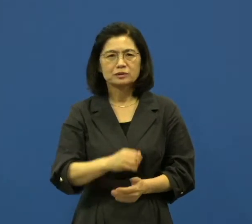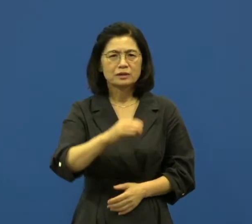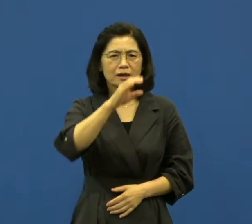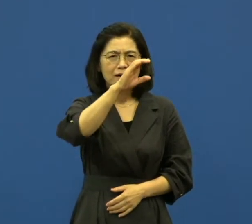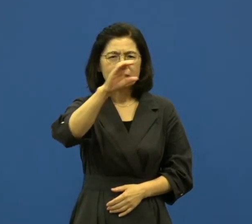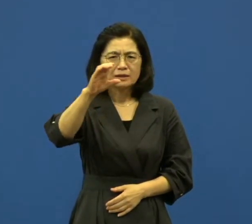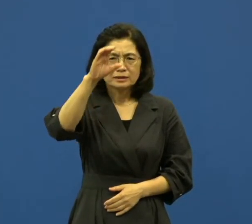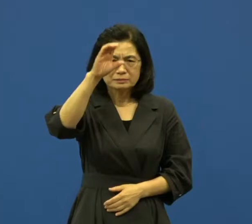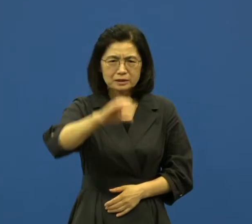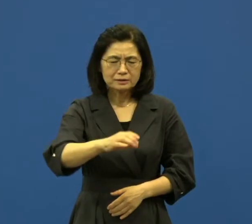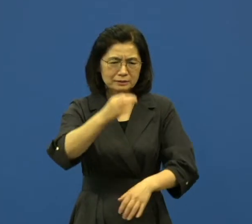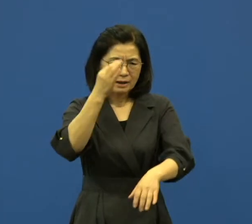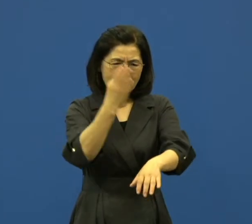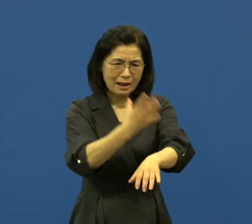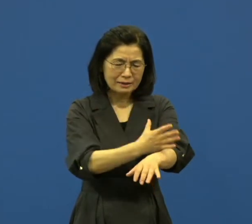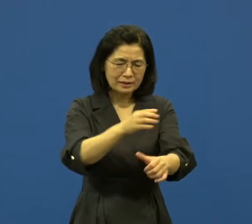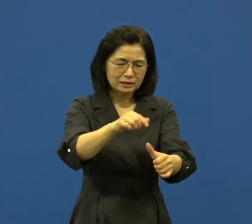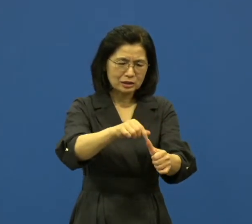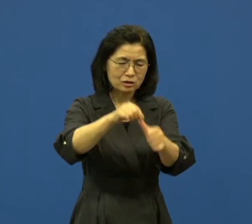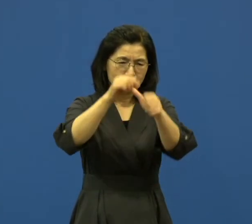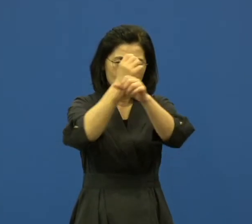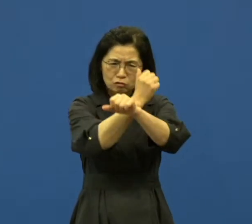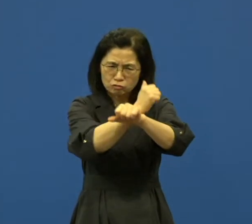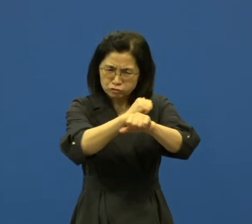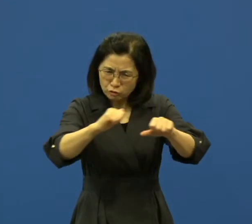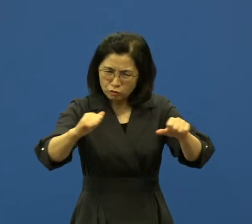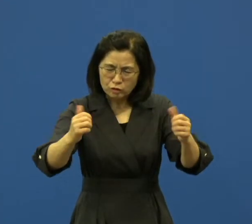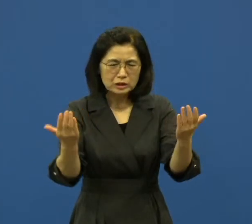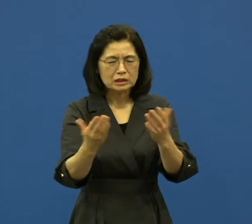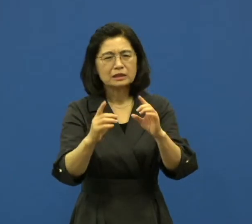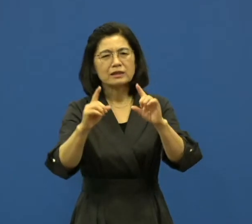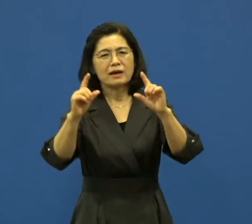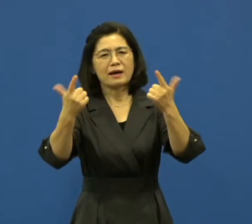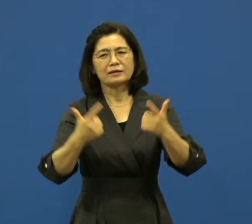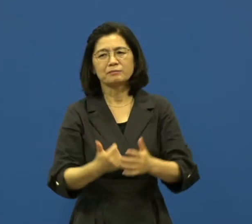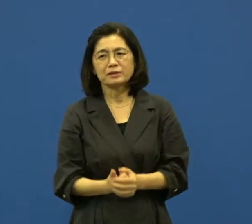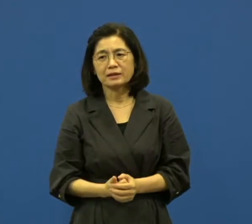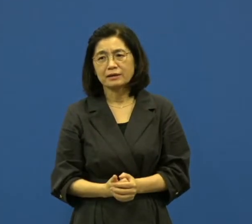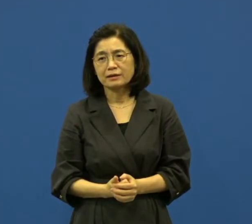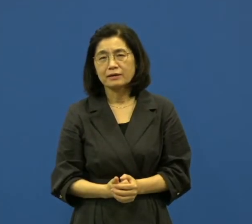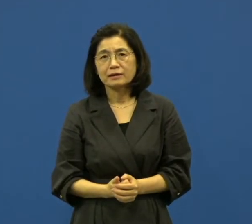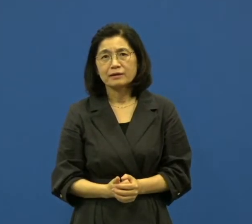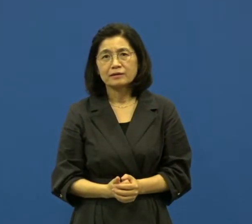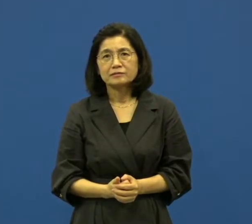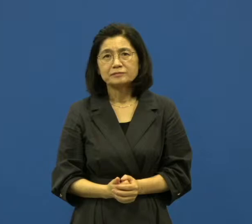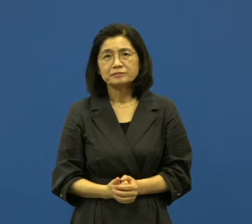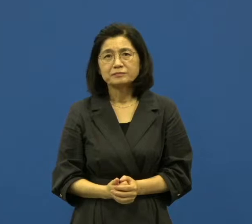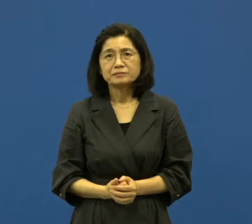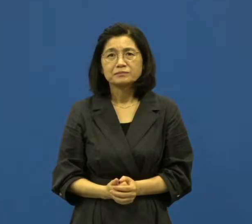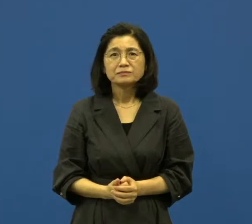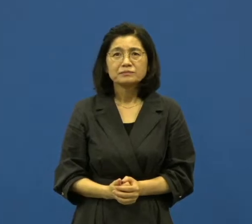사건으로만 보면 안 됩니다. 하나님과 원수되었던 관계를 푸는 사건이 십자가였습니다.